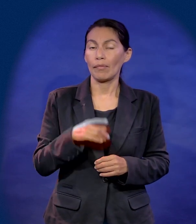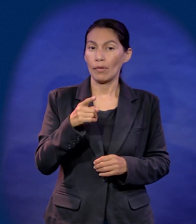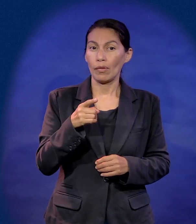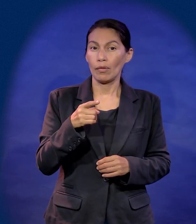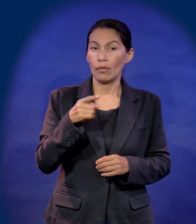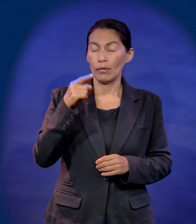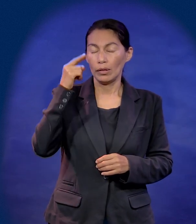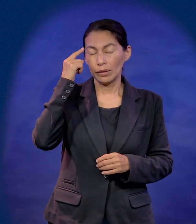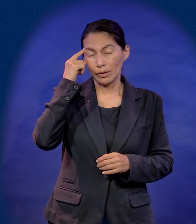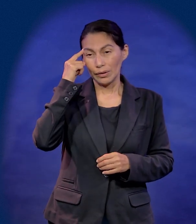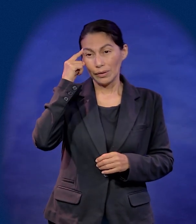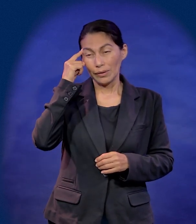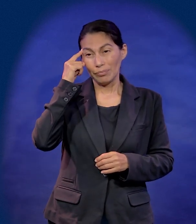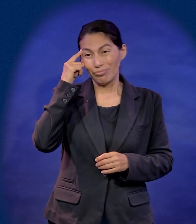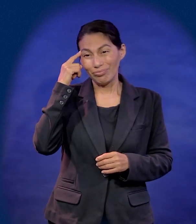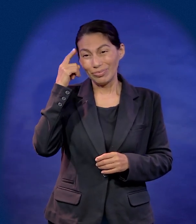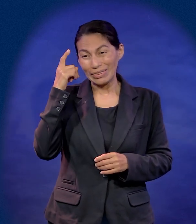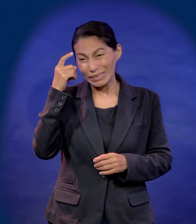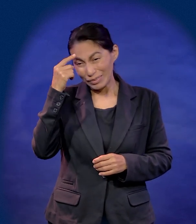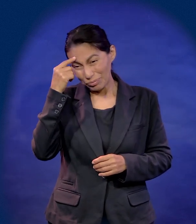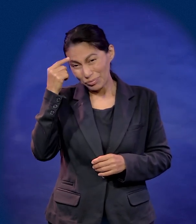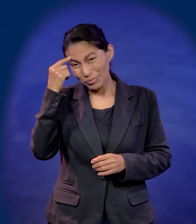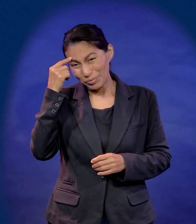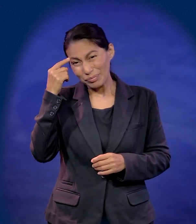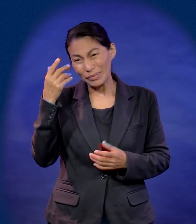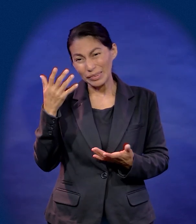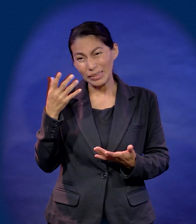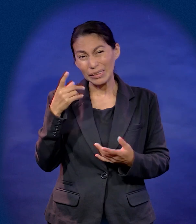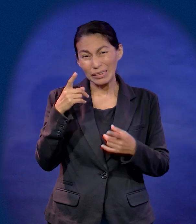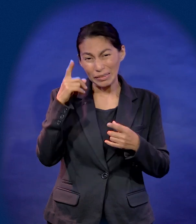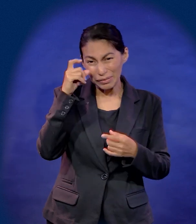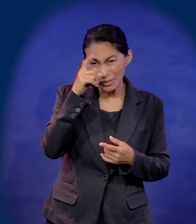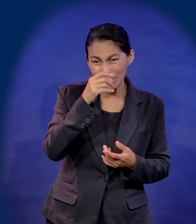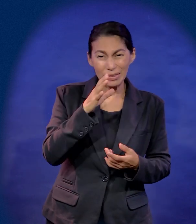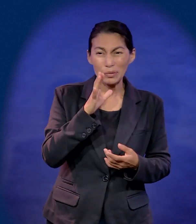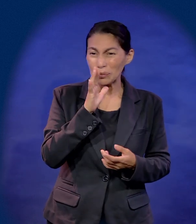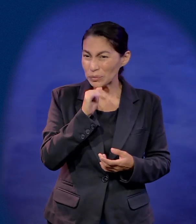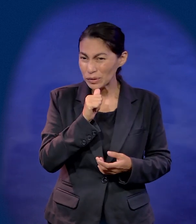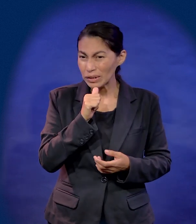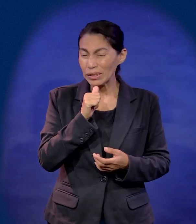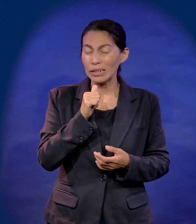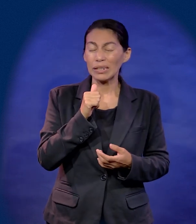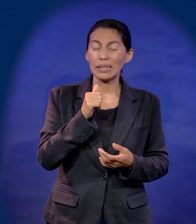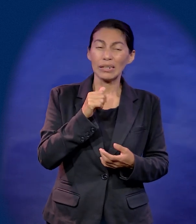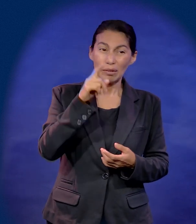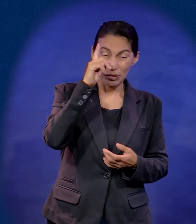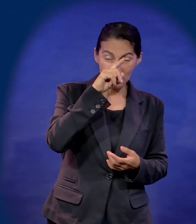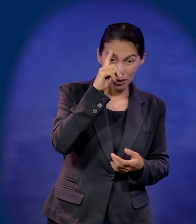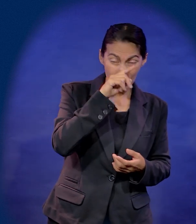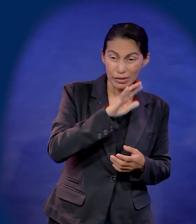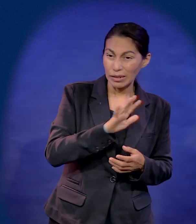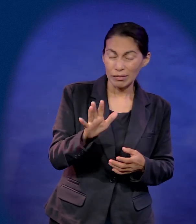Piénselo bien, analícelo bien. Cuando usted llegó a este punto es porque usted ya dio la milla. No se puede, no, esto